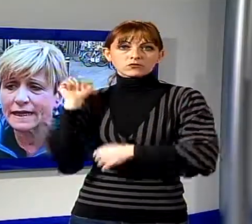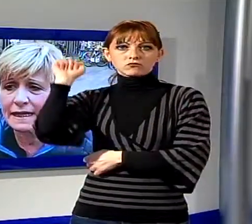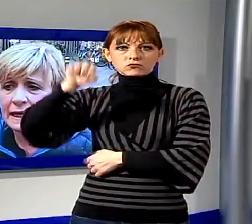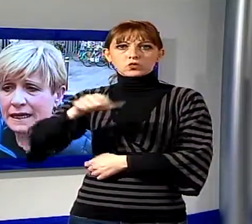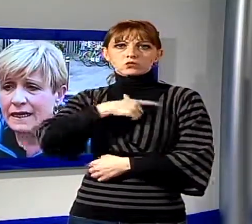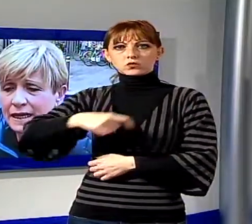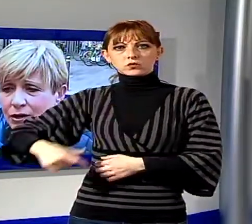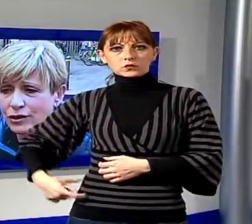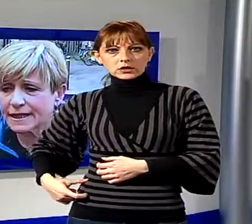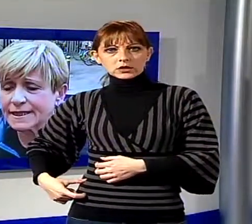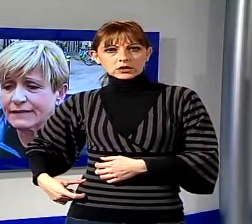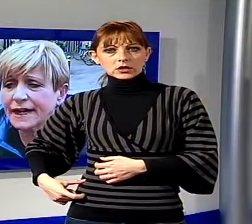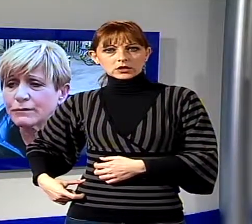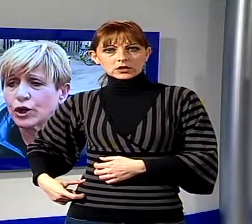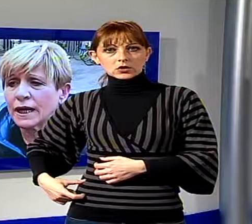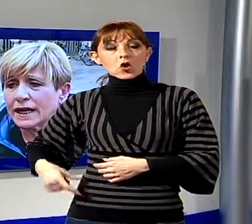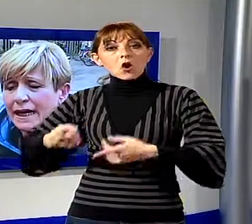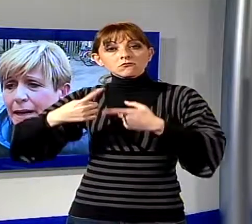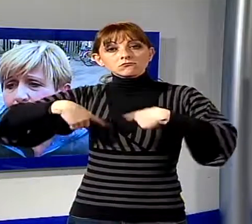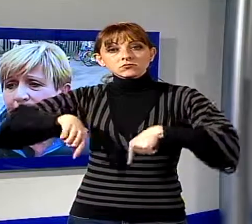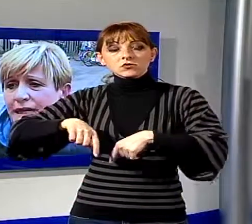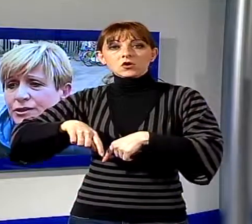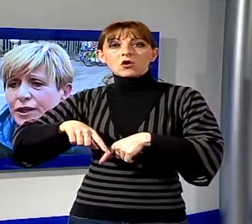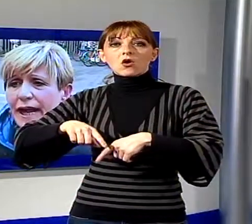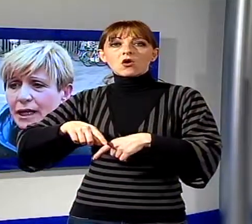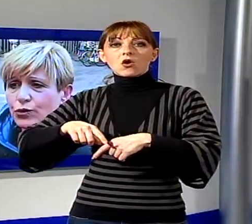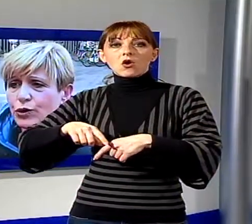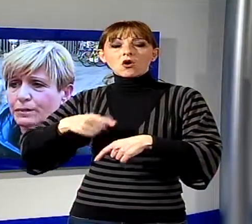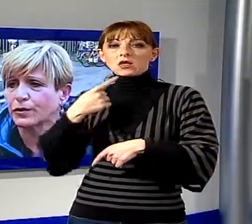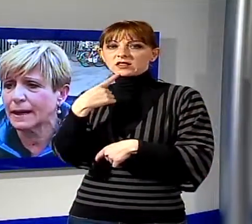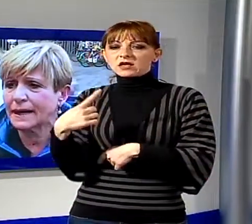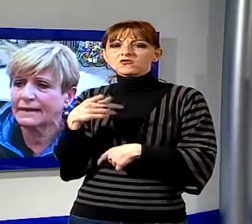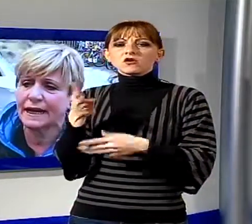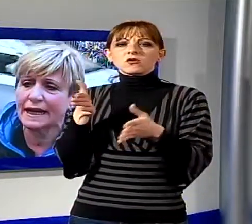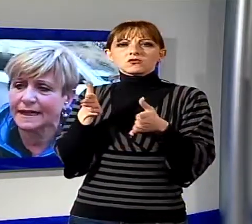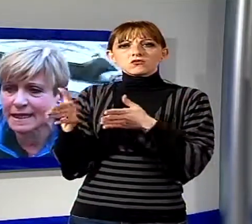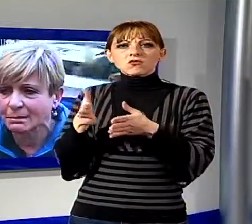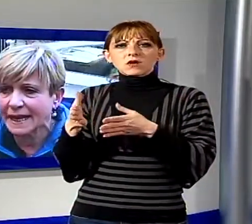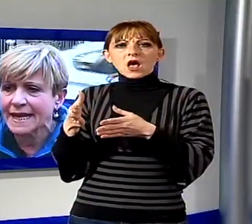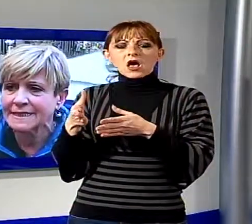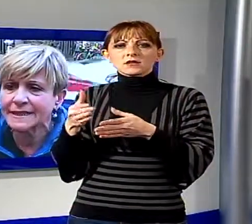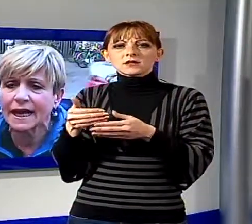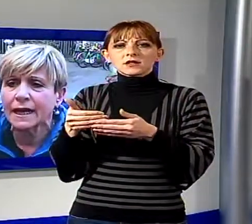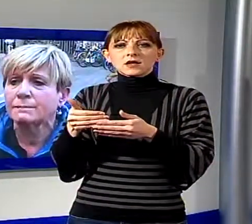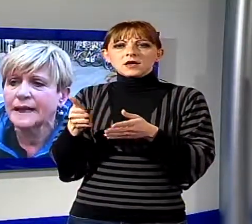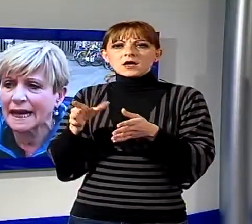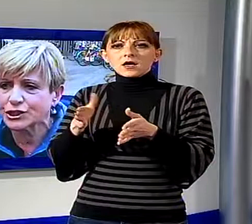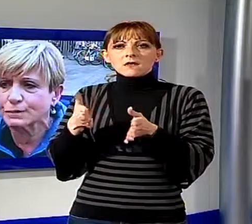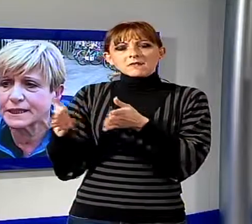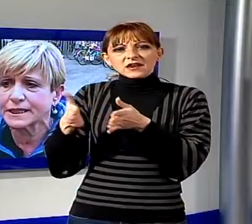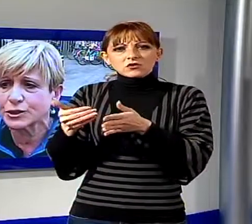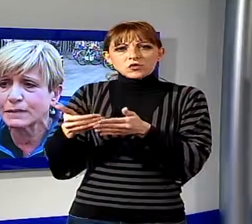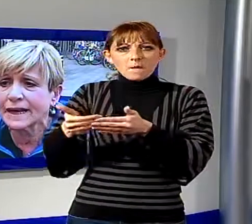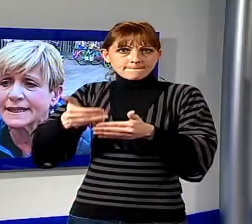dove gli contestavamo che in campagna elettorale lui proclamava la trasparenza,